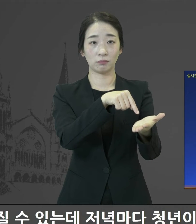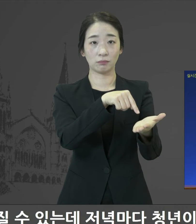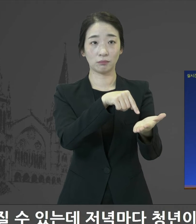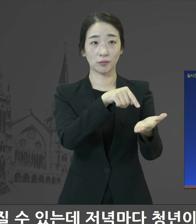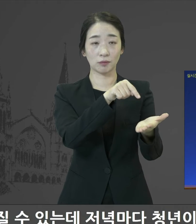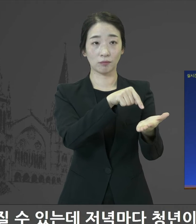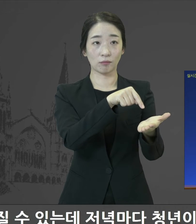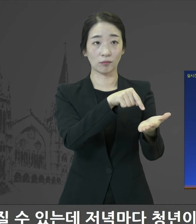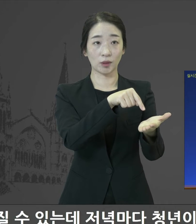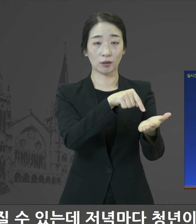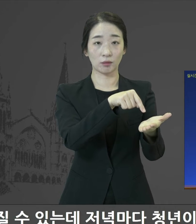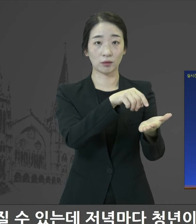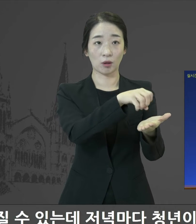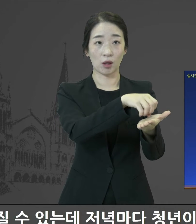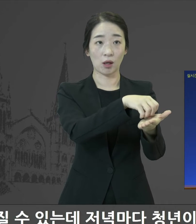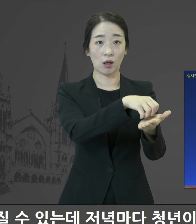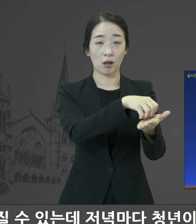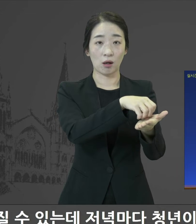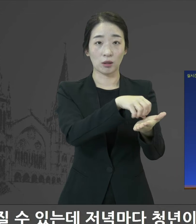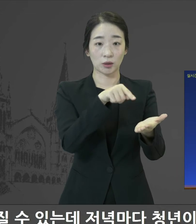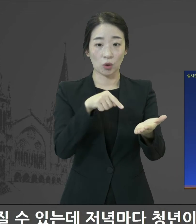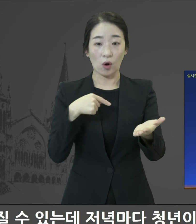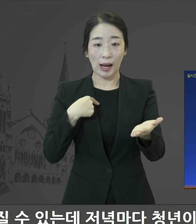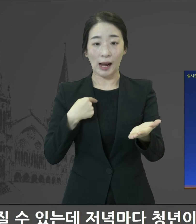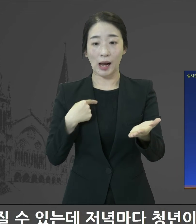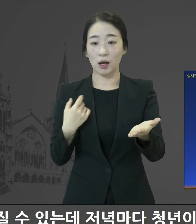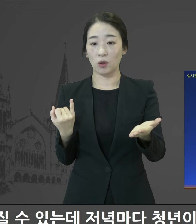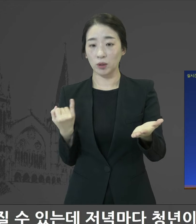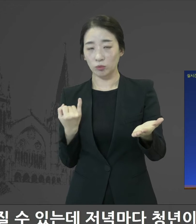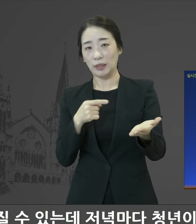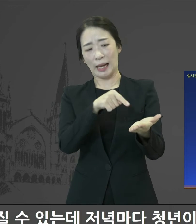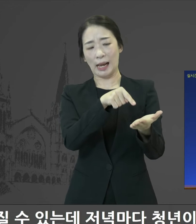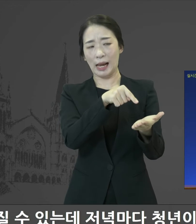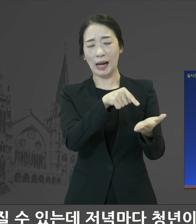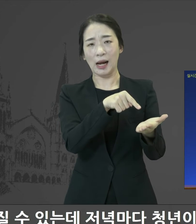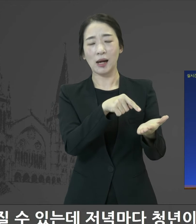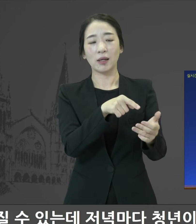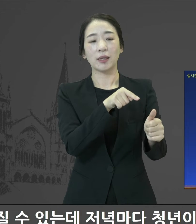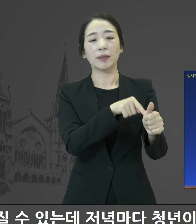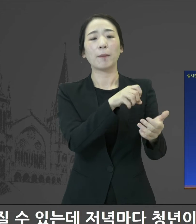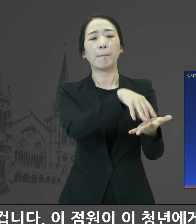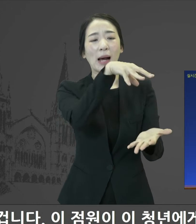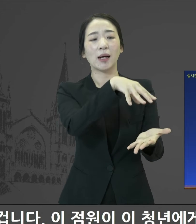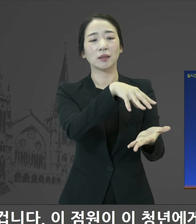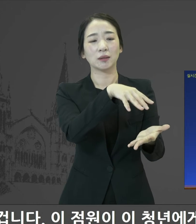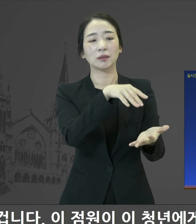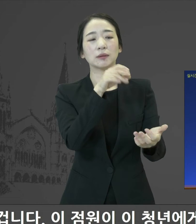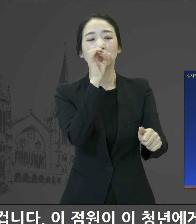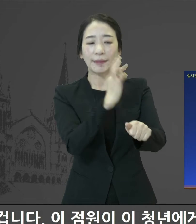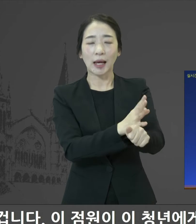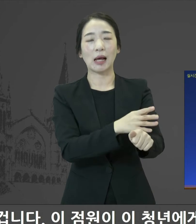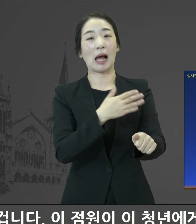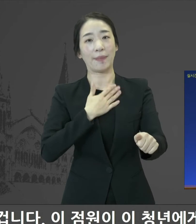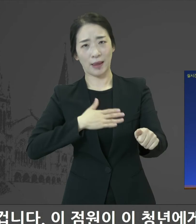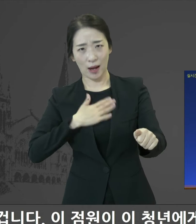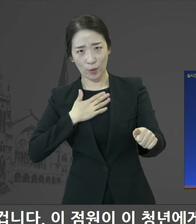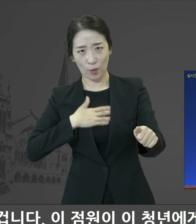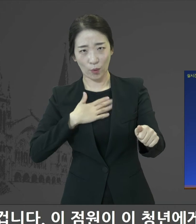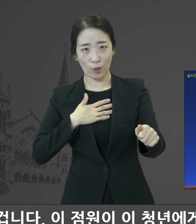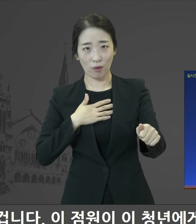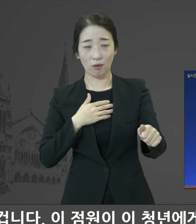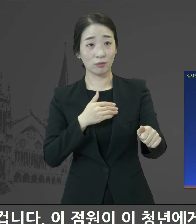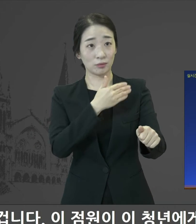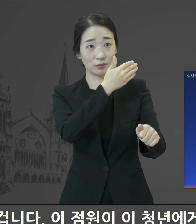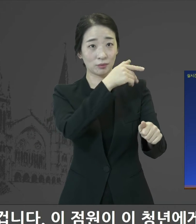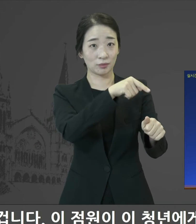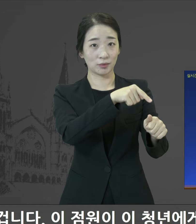빵에 하루는 바다를 듬뿍 넣어갖고 줬죠. 다음날 청년이 왔을 때 이 점원은 이 청년이 고마울